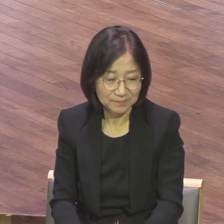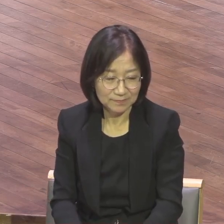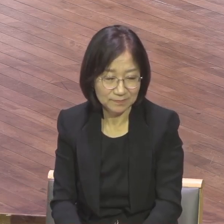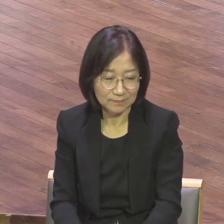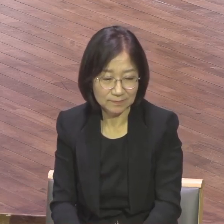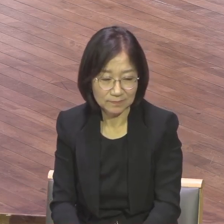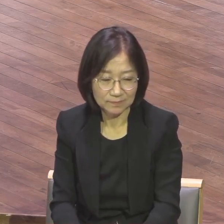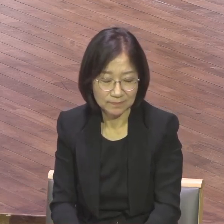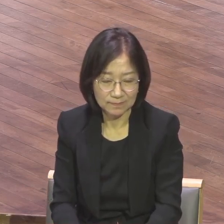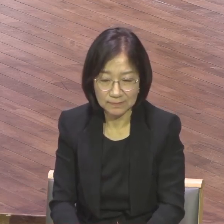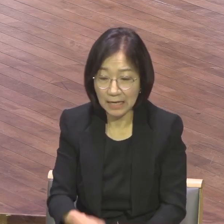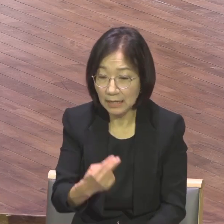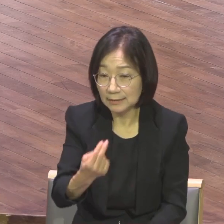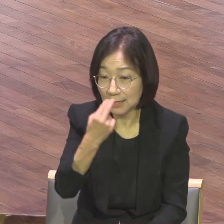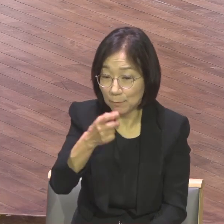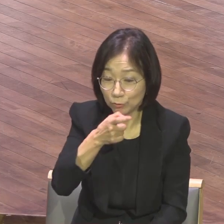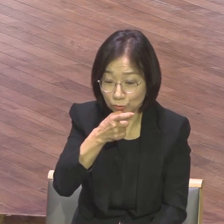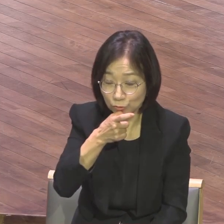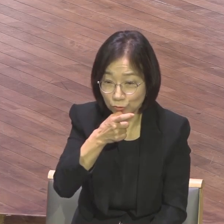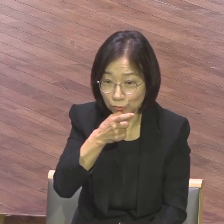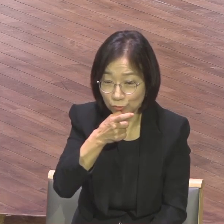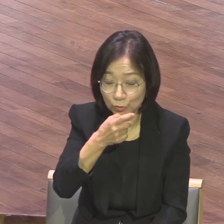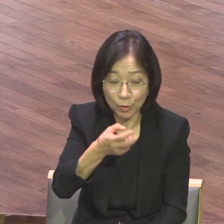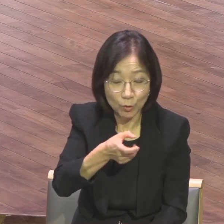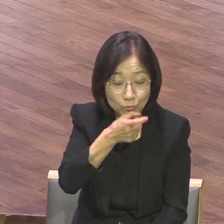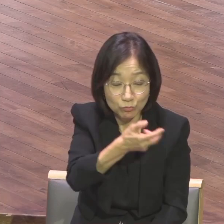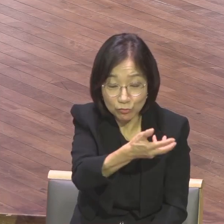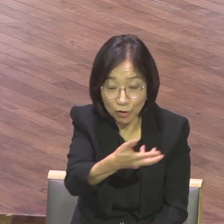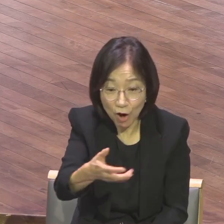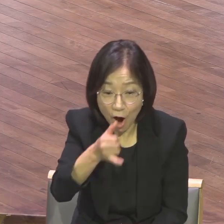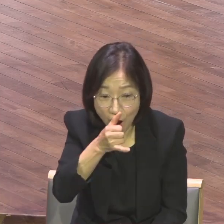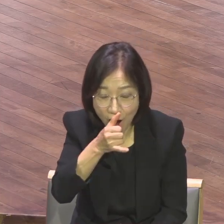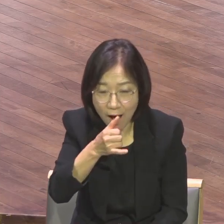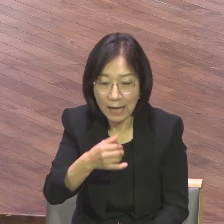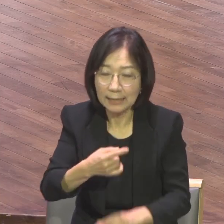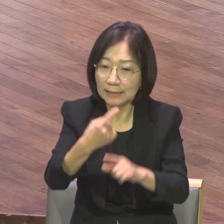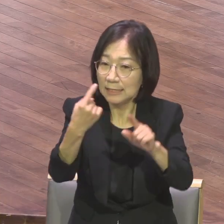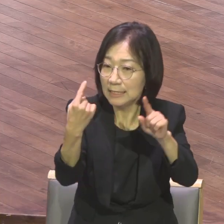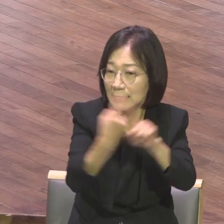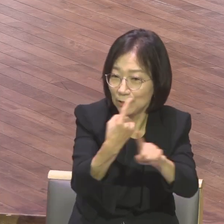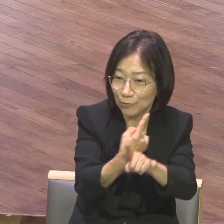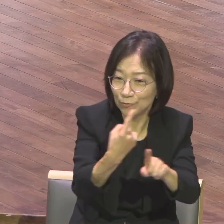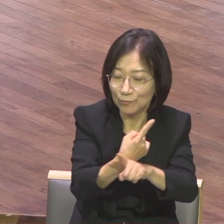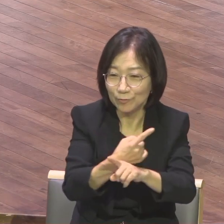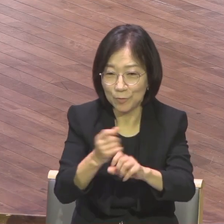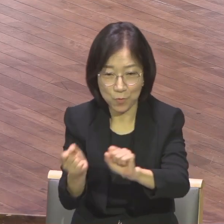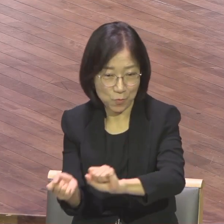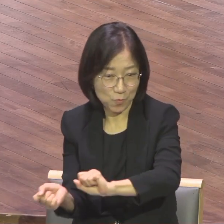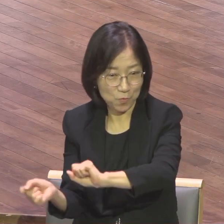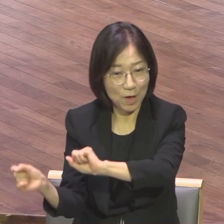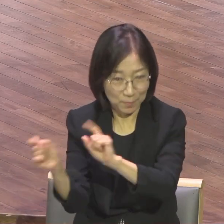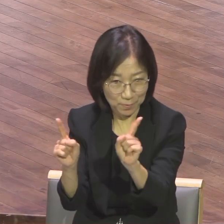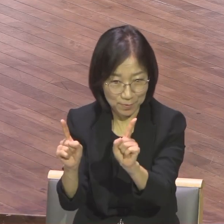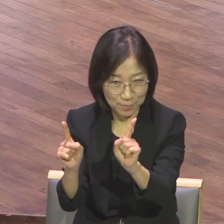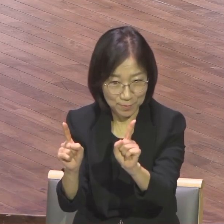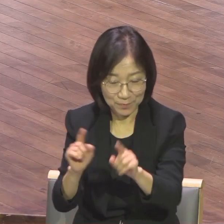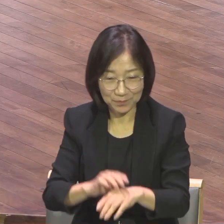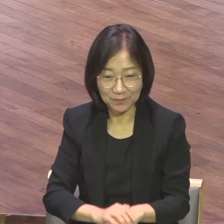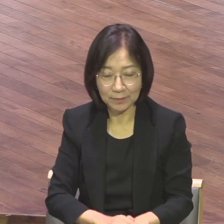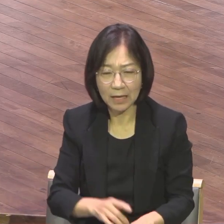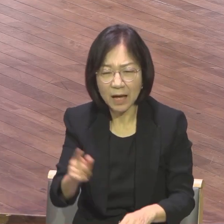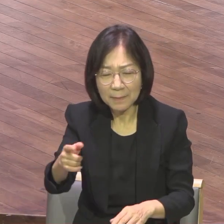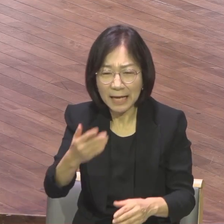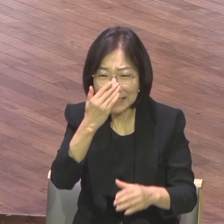생명수 말씀이 가는 곳마다 치유와 회복의 놀라운 역사가 계속 일어났다는 것입니다. 사회와